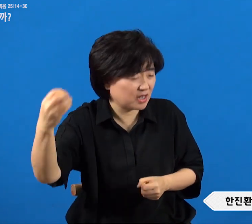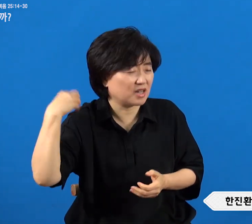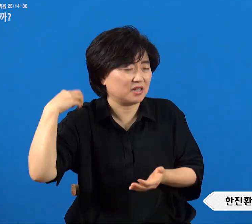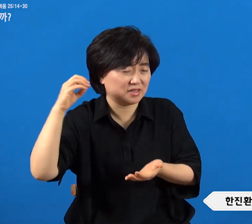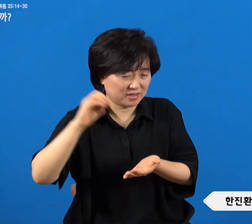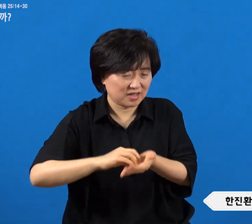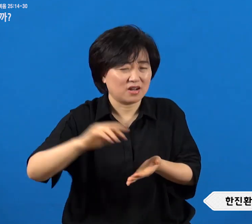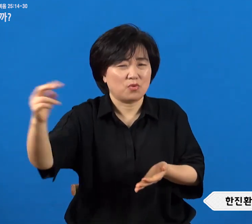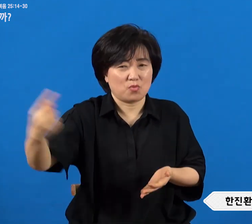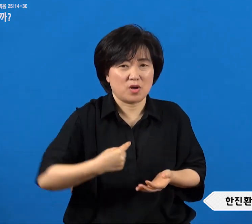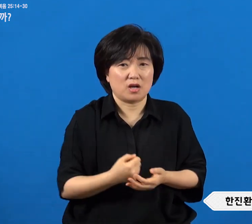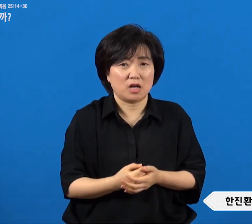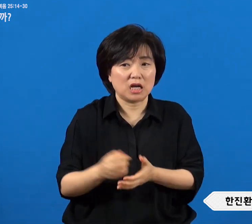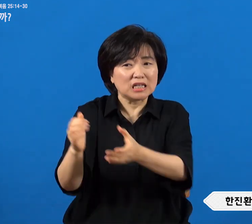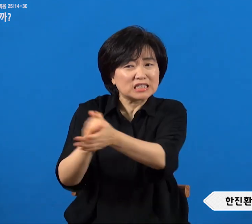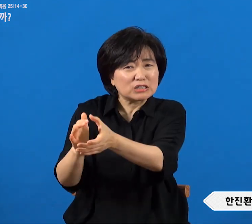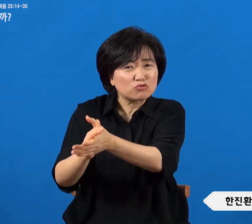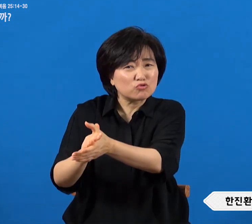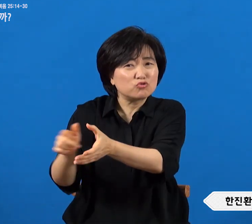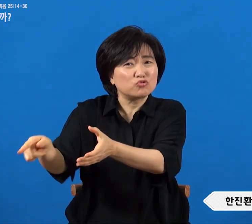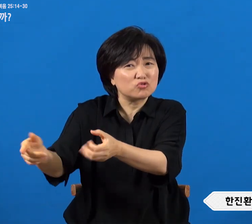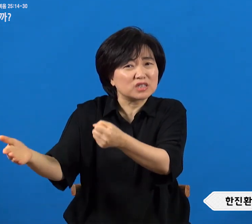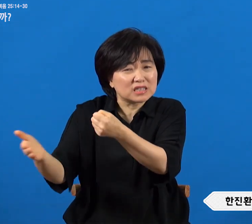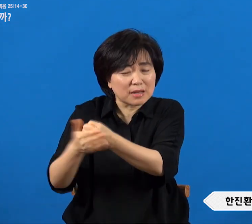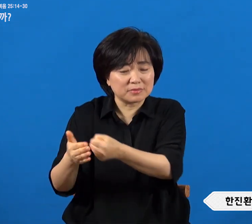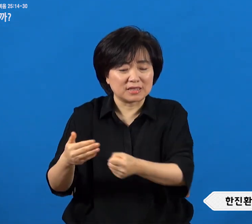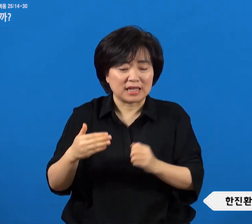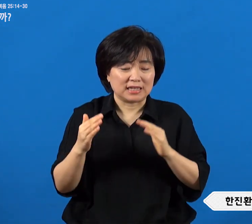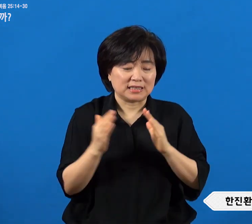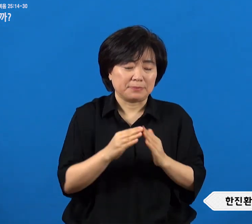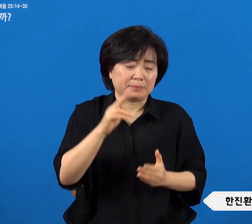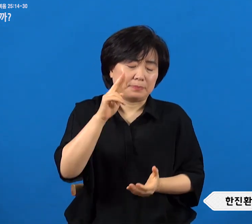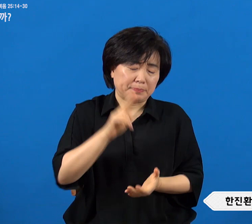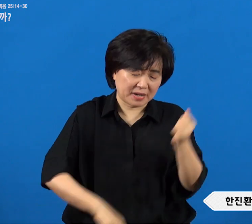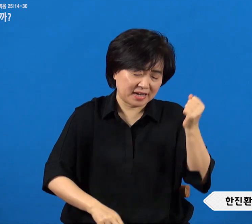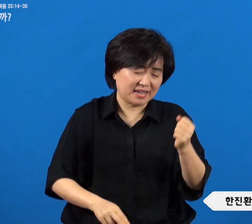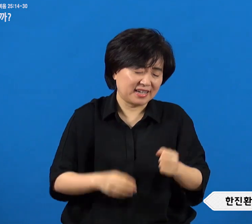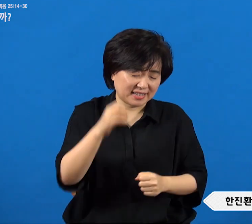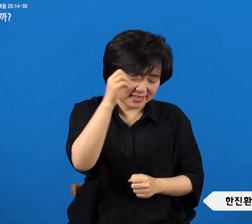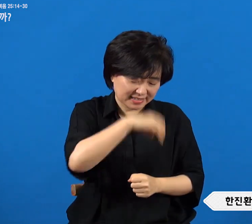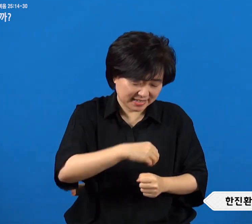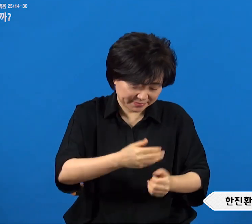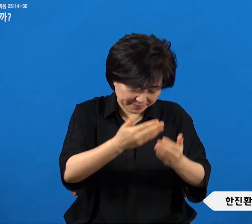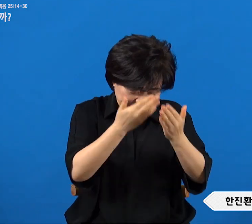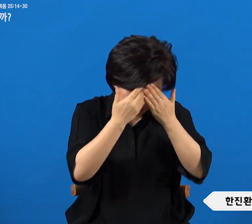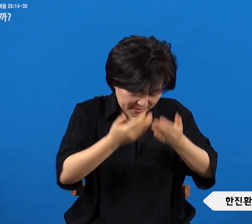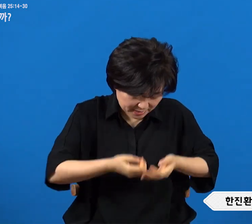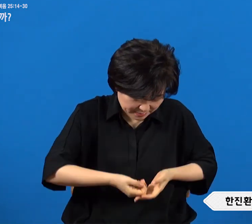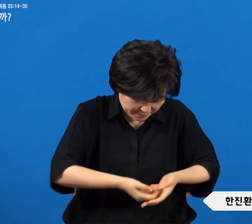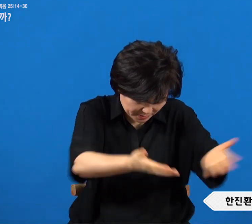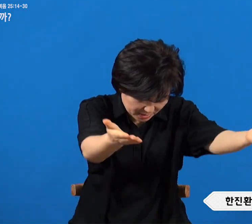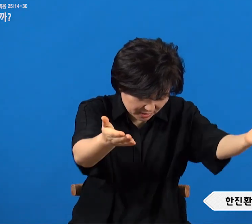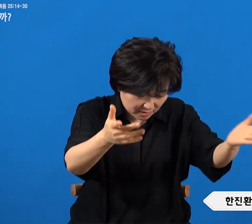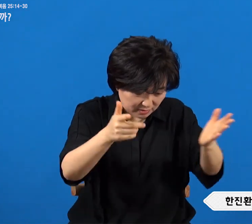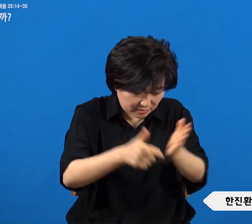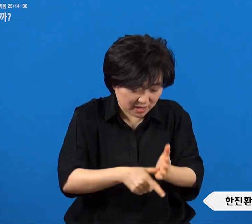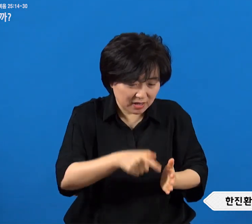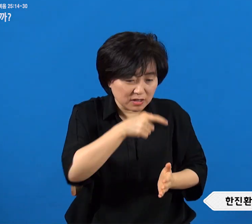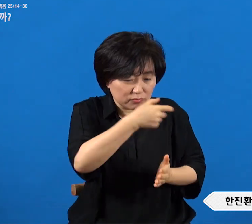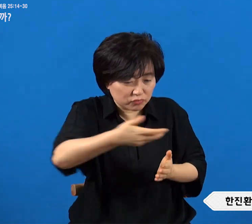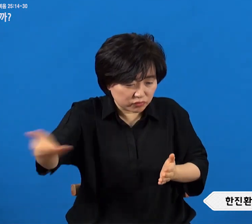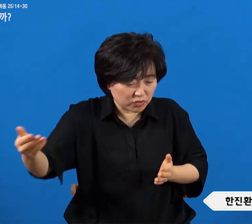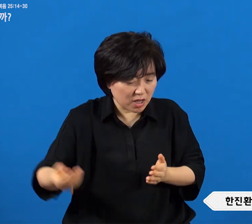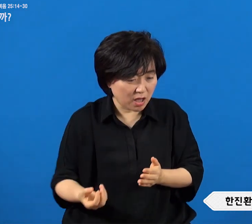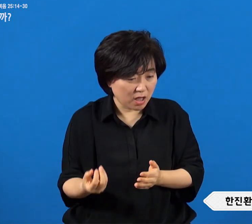친구 때문에 집 팔 때에 진짜로 재산을 물 위에 던지는 것 같았을 것입니다. 그런데 하나님은 여러 날